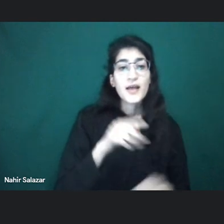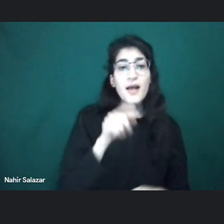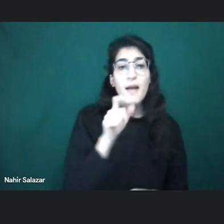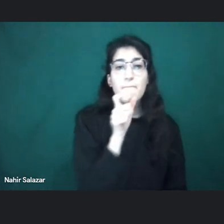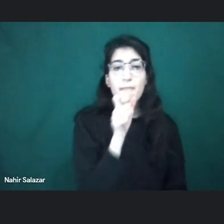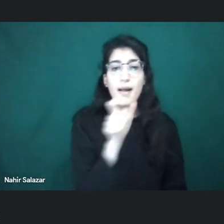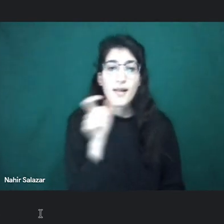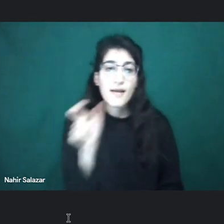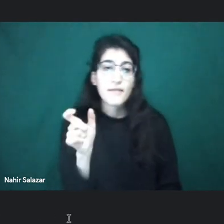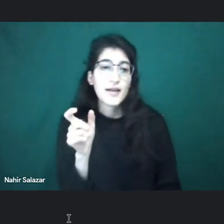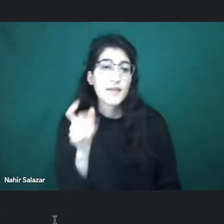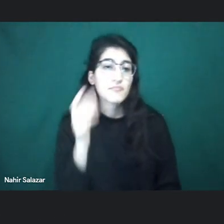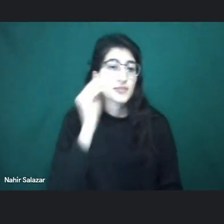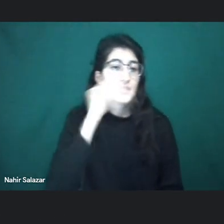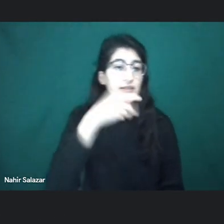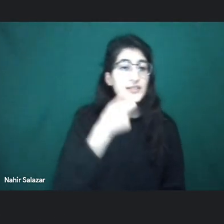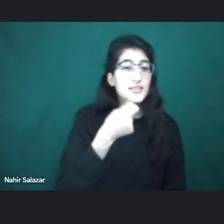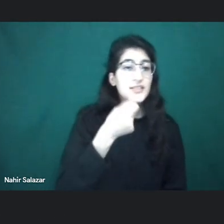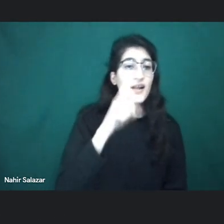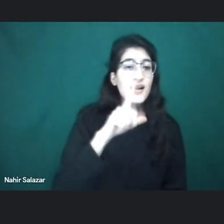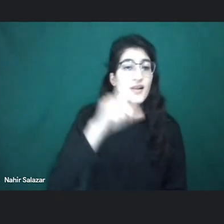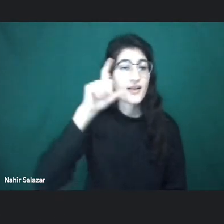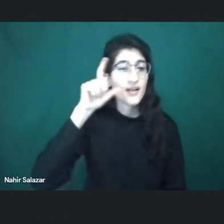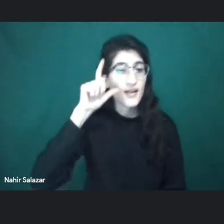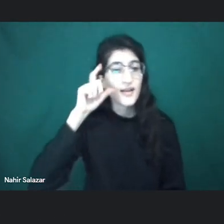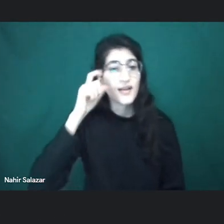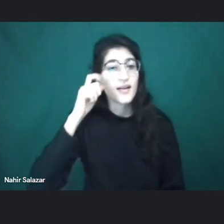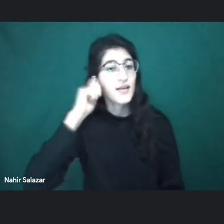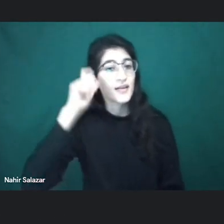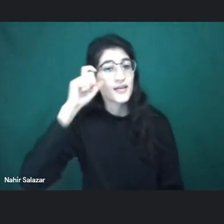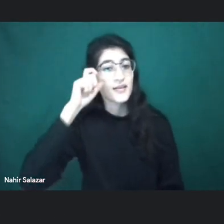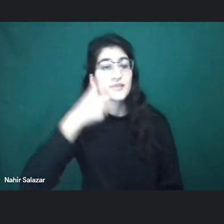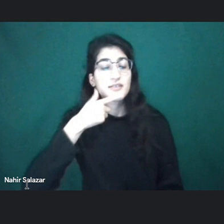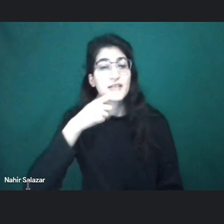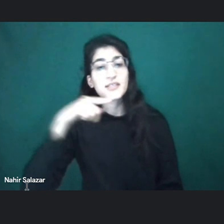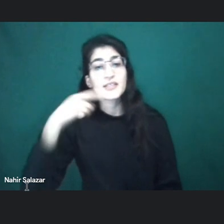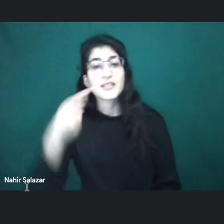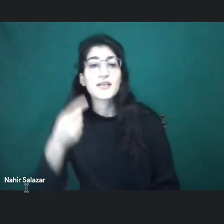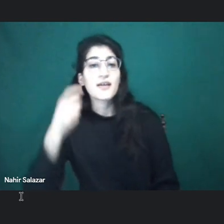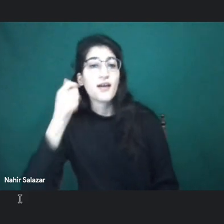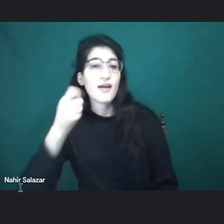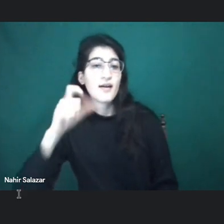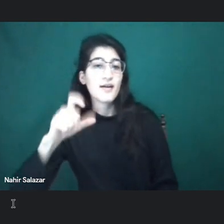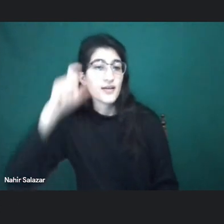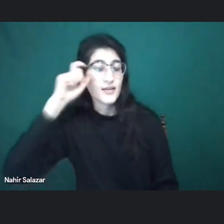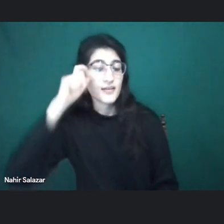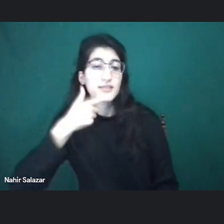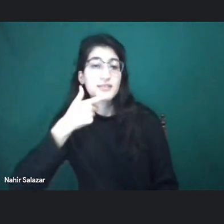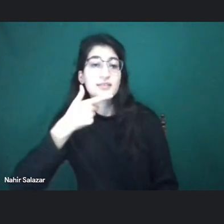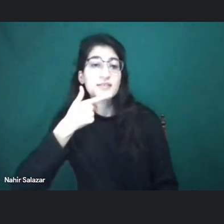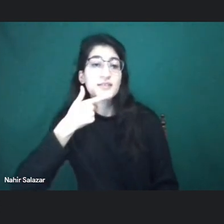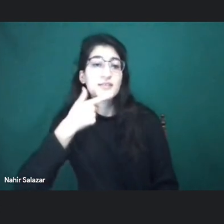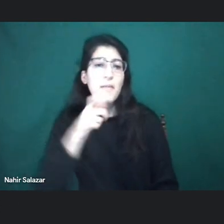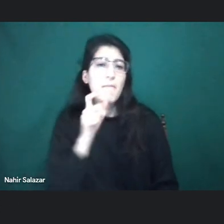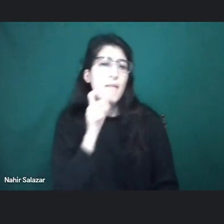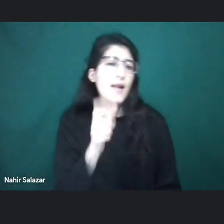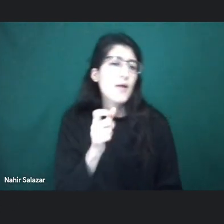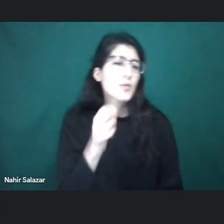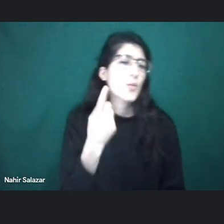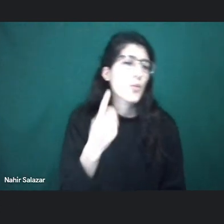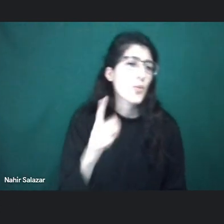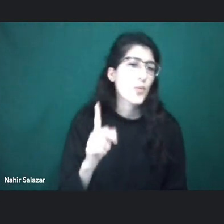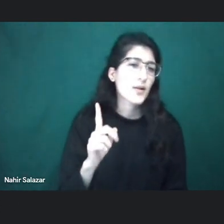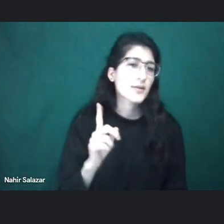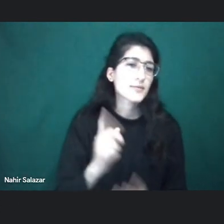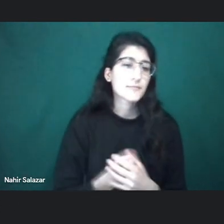¿qué serían? ¿Qué otra clase de palabras podrían ser? O sea, serían sustantivos, que ya les dije recién. ¿Y cuáles son las